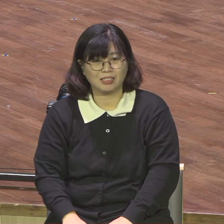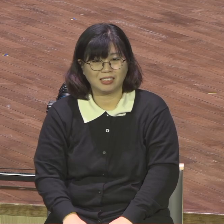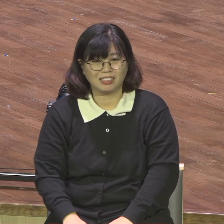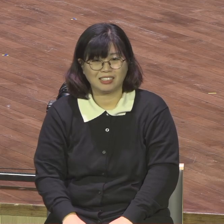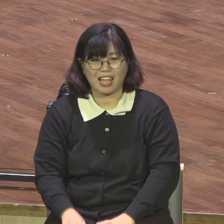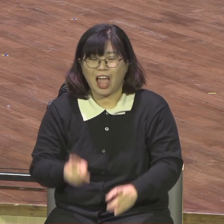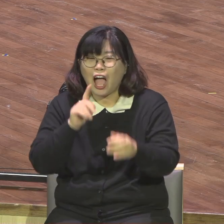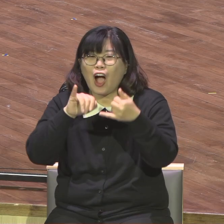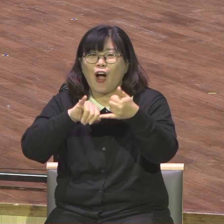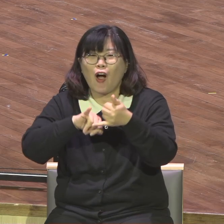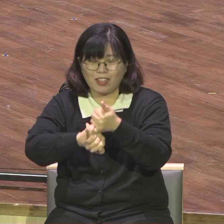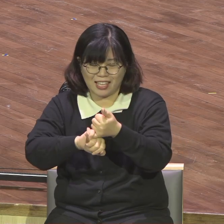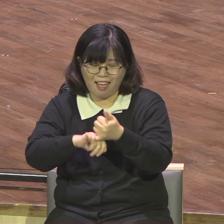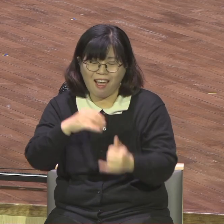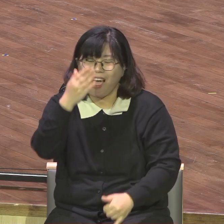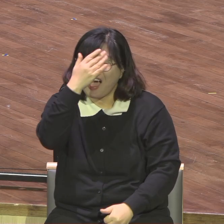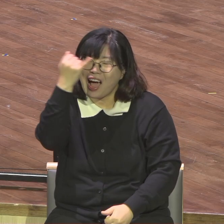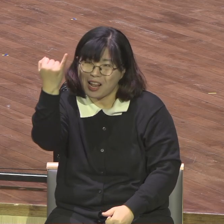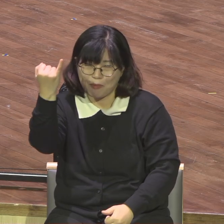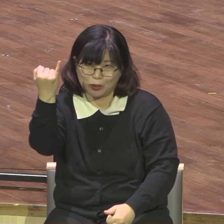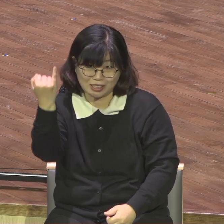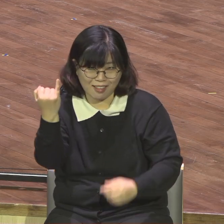1조 되신 멤버들이 부럽네요.